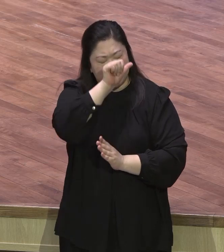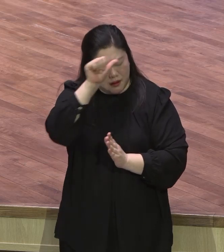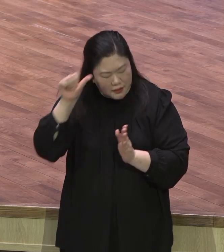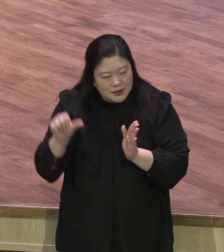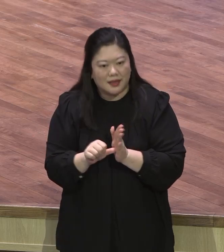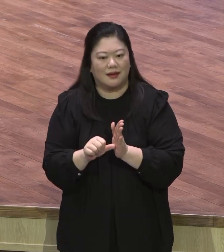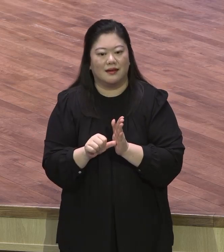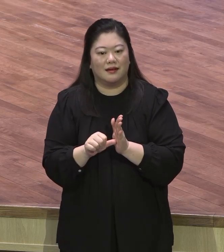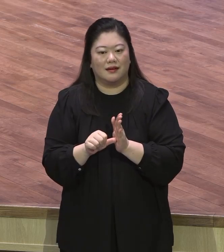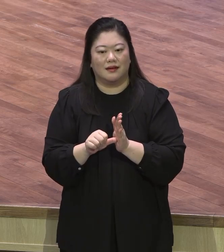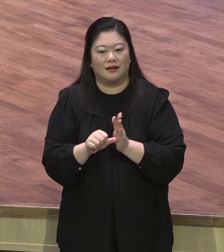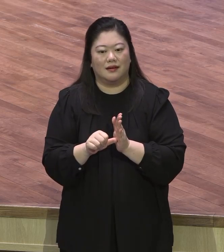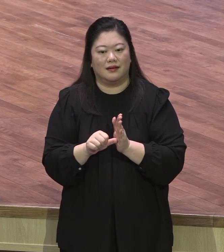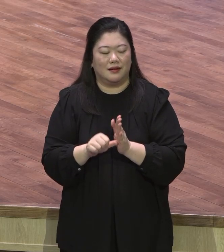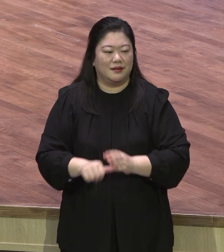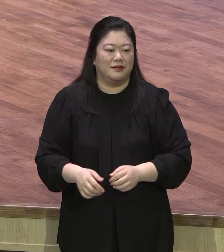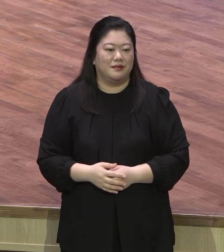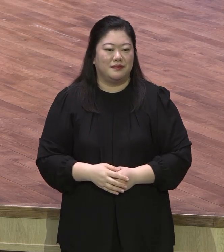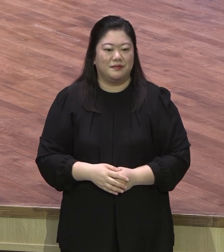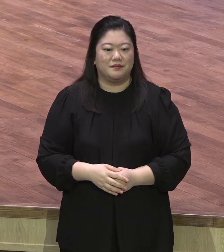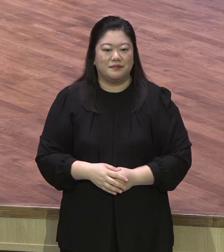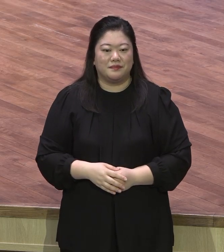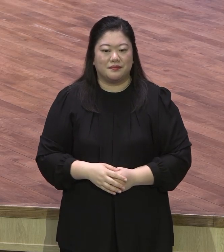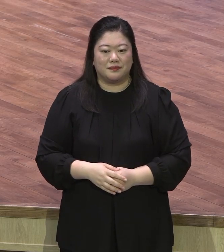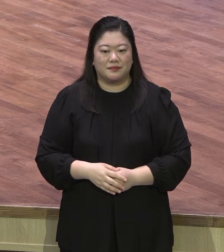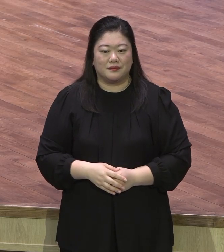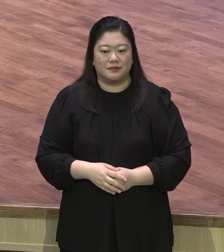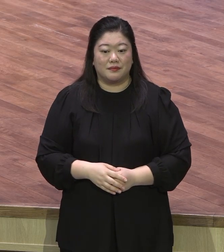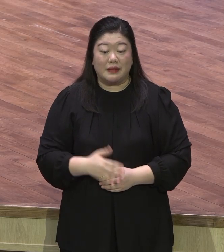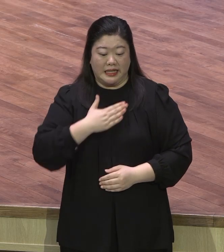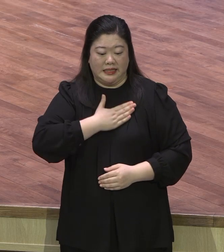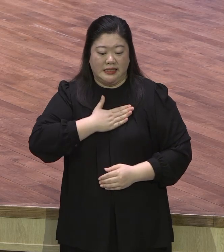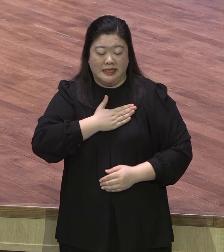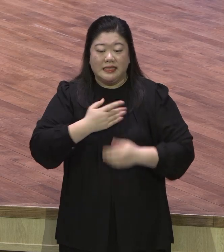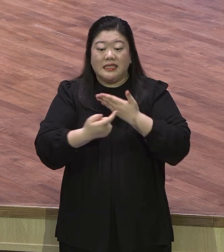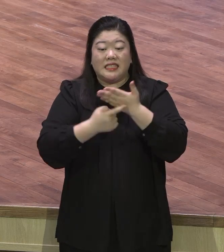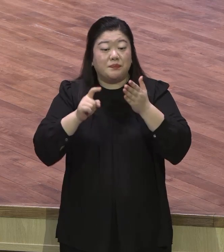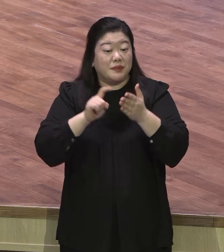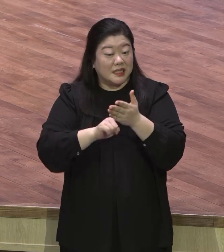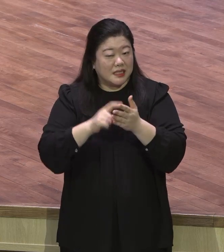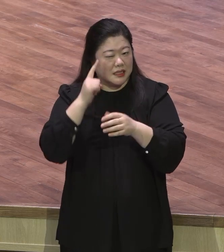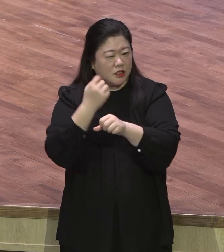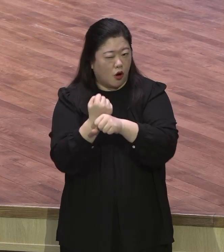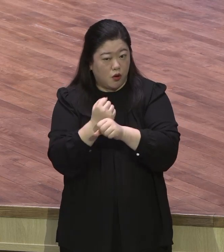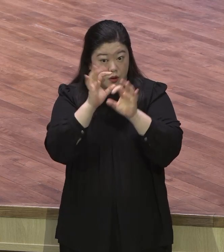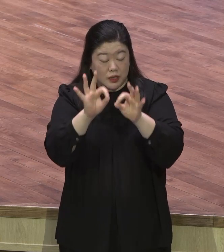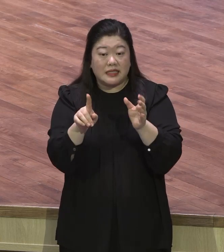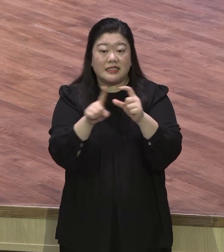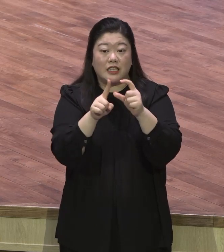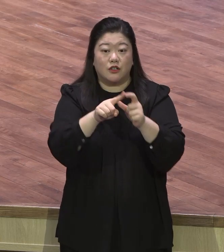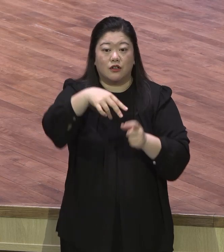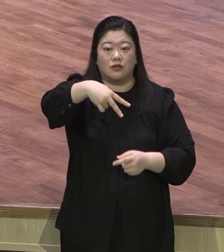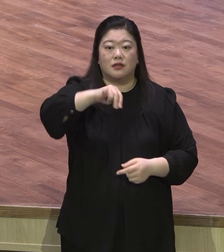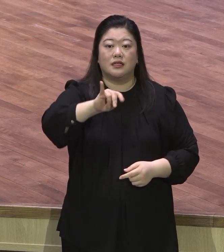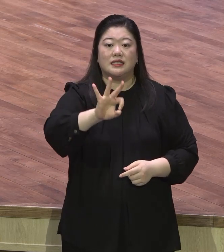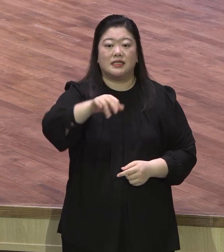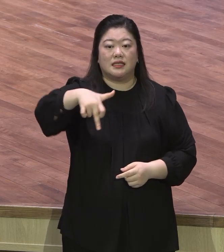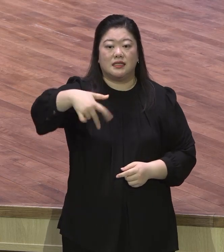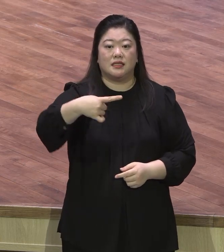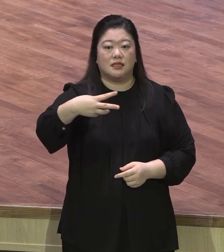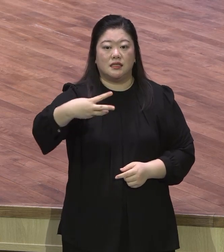성취가 있다 그 말 심리학 용어에 보면 싱크로닉 경향이란 말이 있어요 싱크로닉 경향이 무슨 말이냐